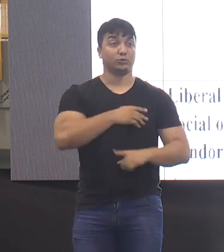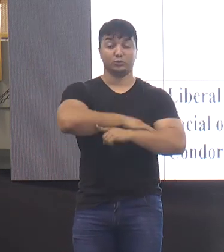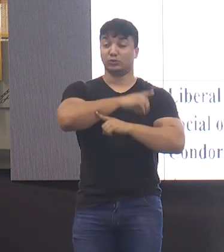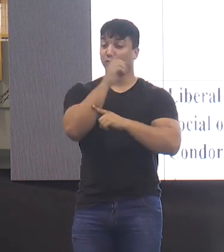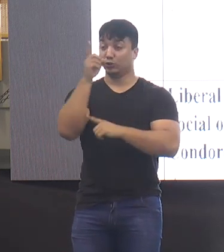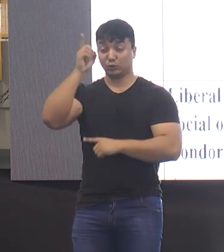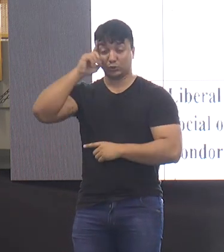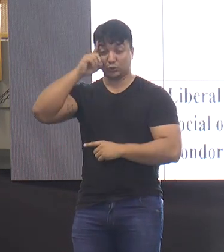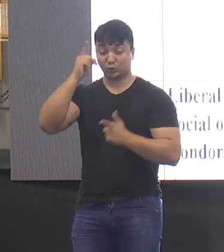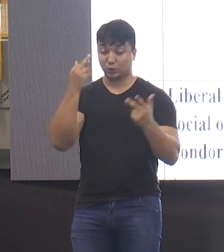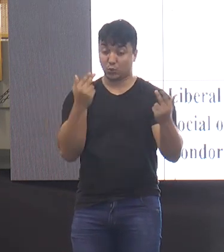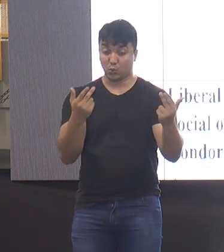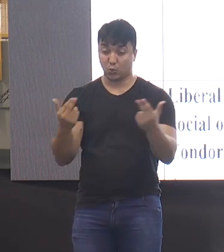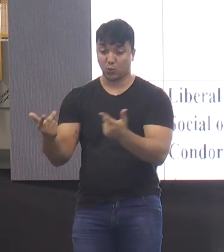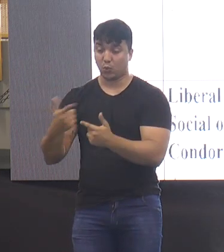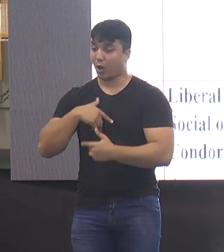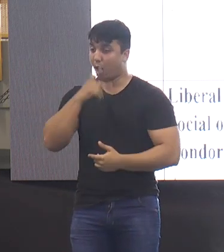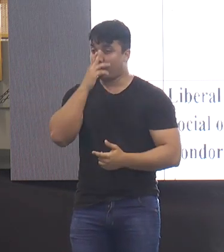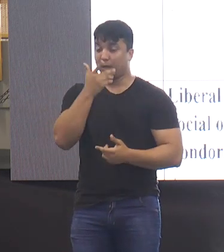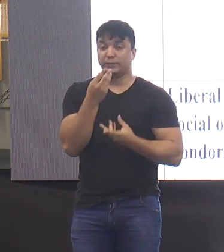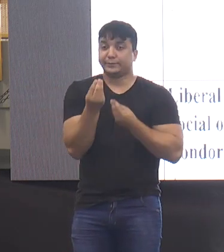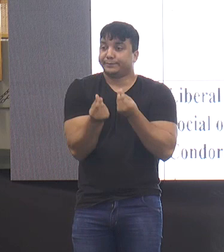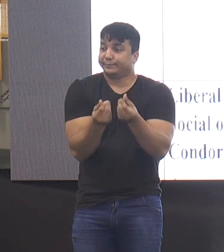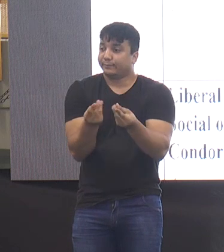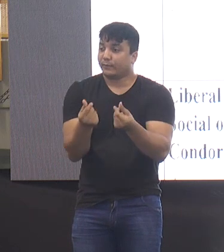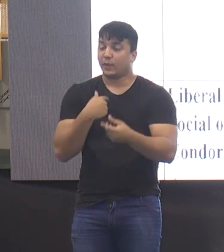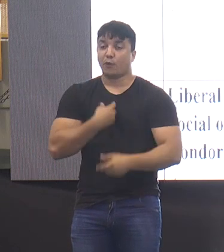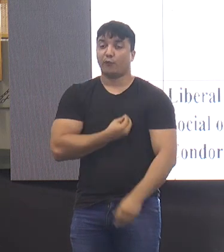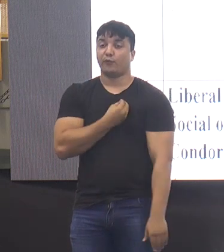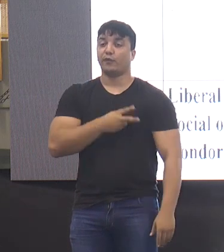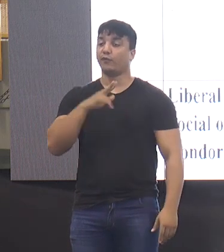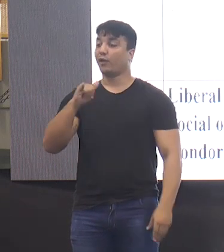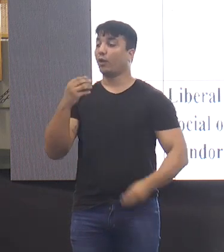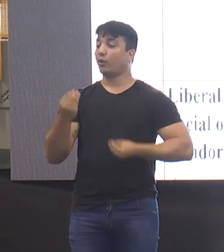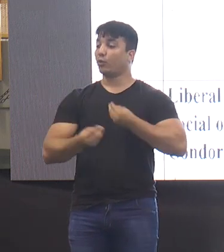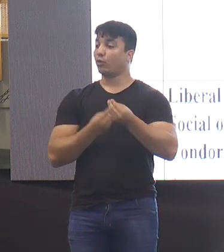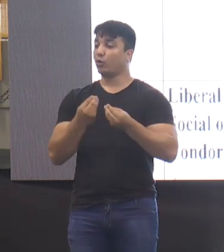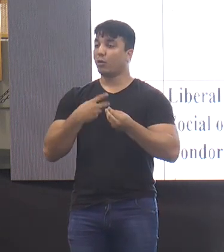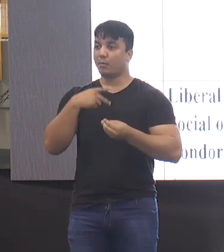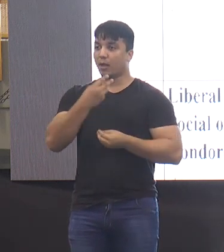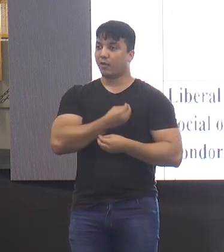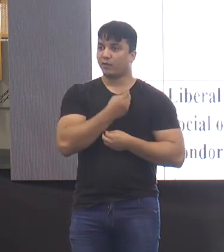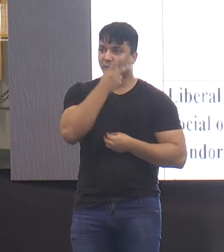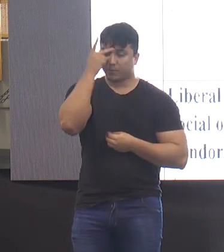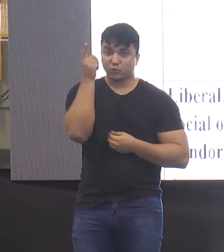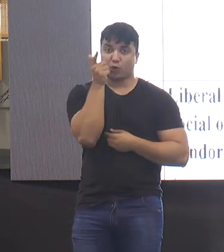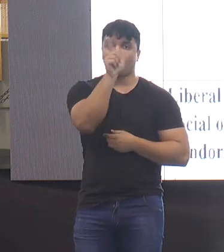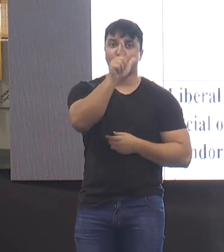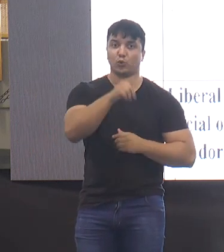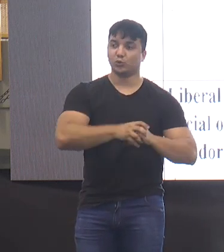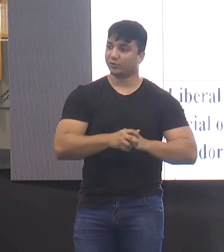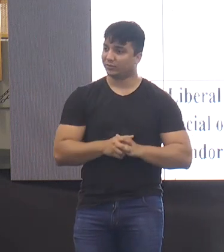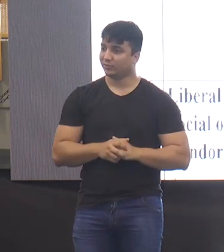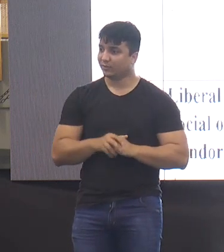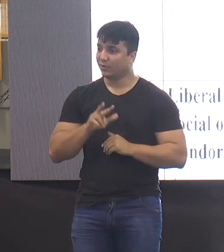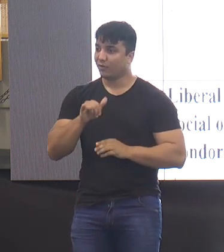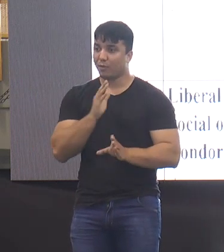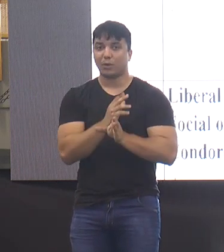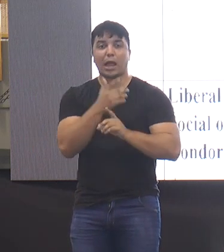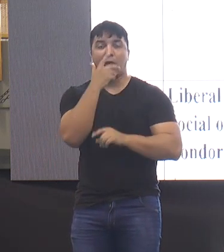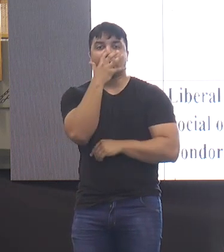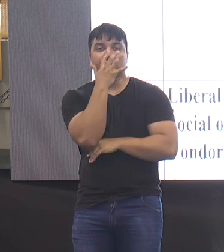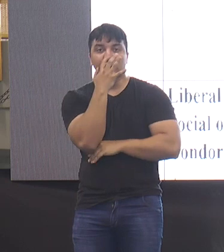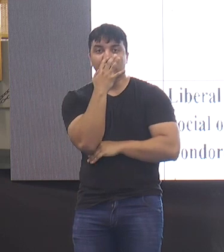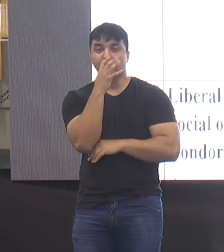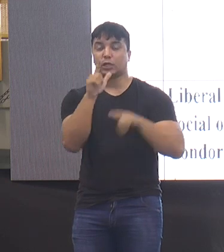rotina cansativa e sem graça, aí eu vou viver a vida dos outros pelas